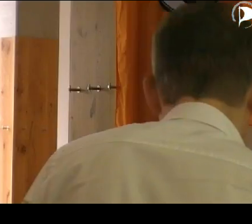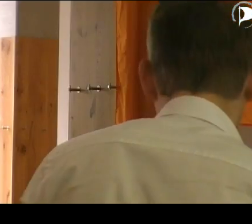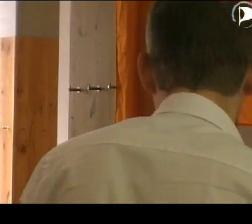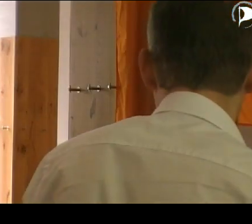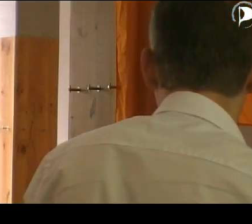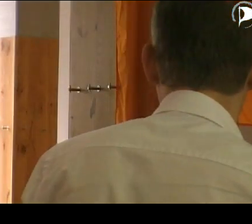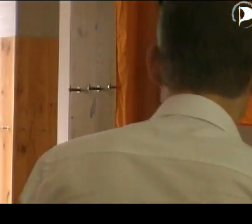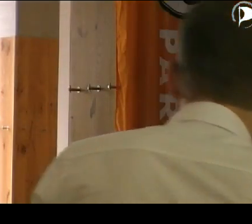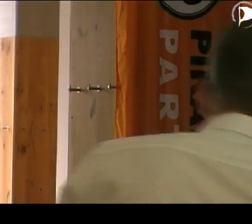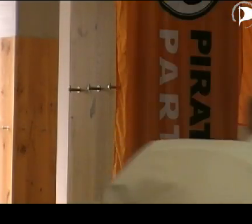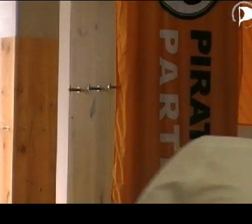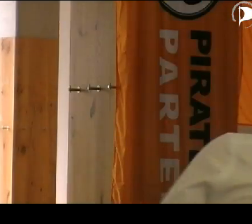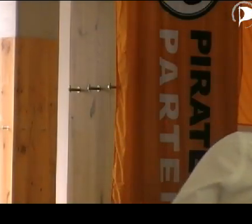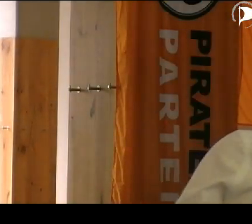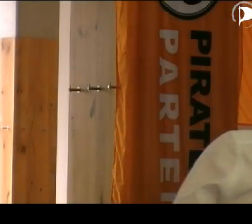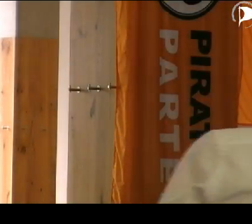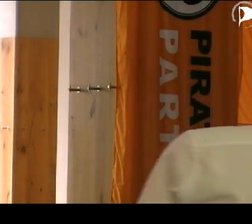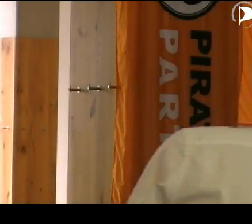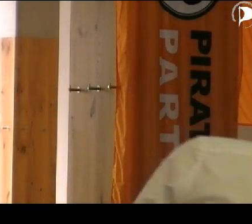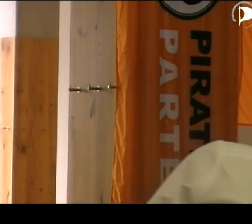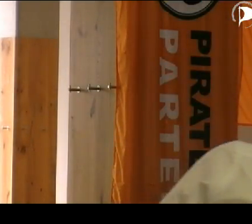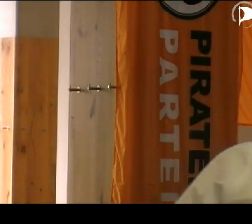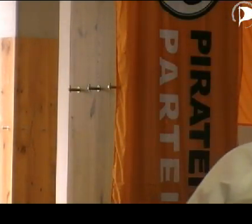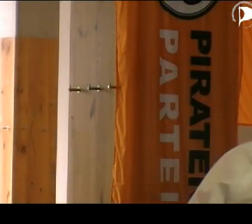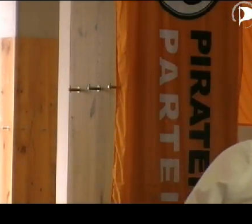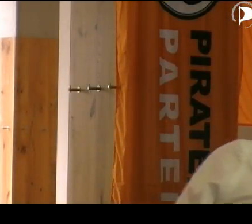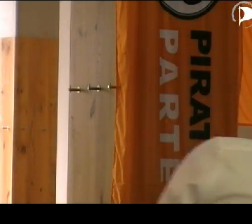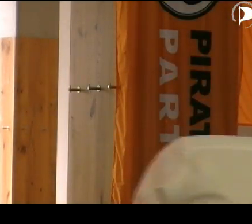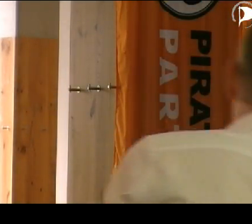mit dem standard